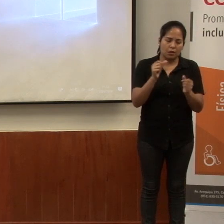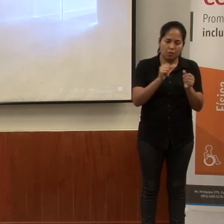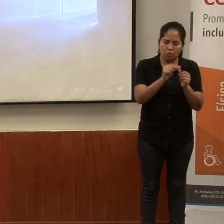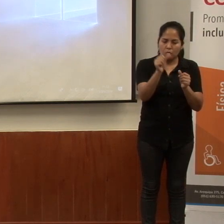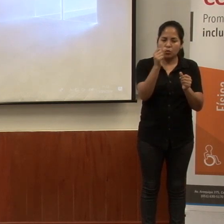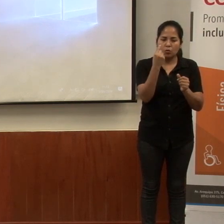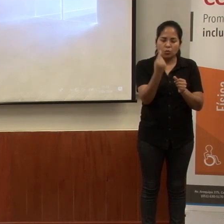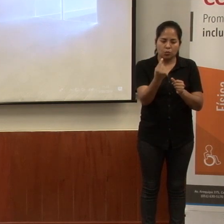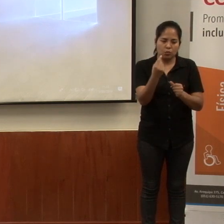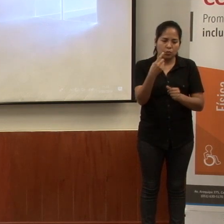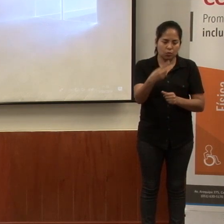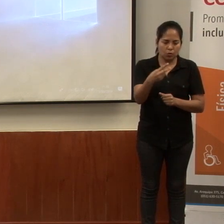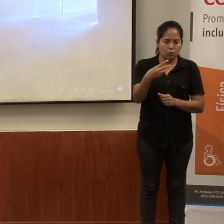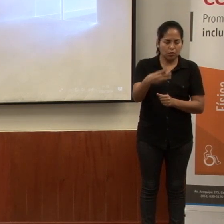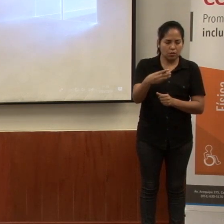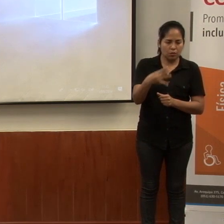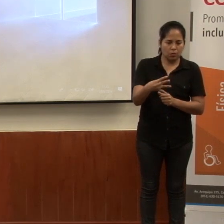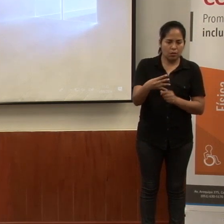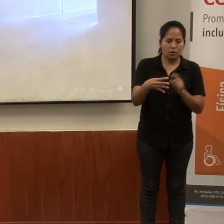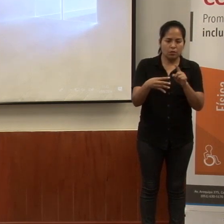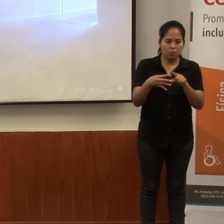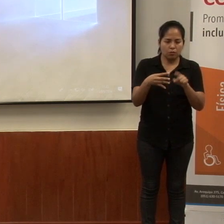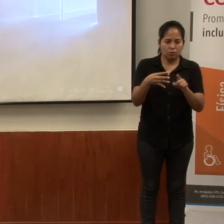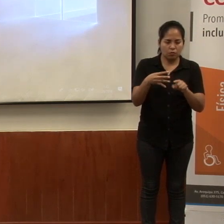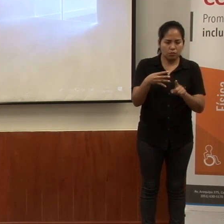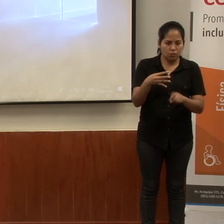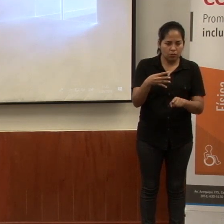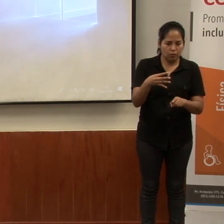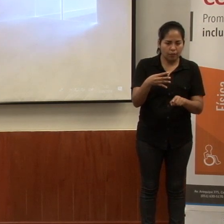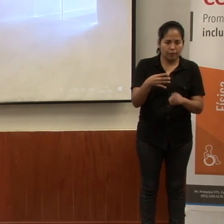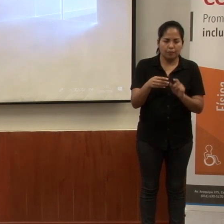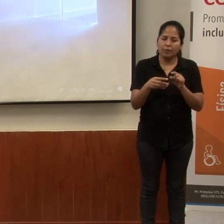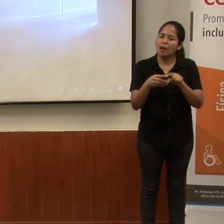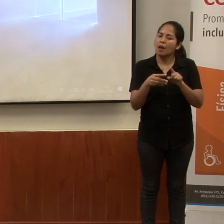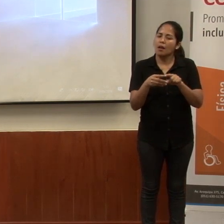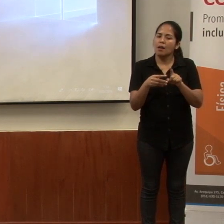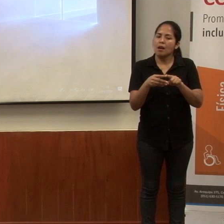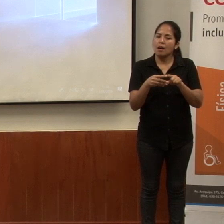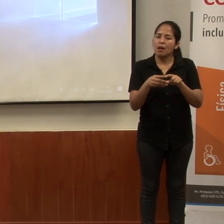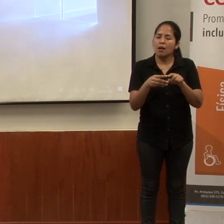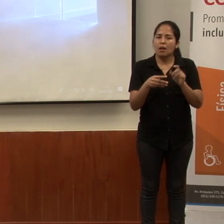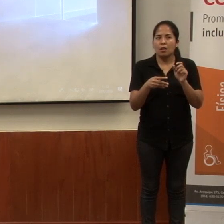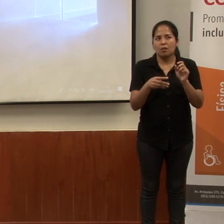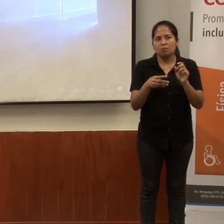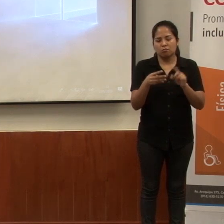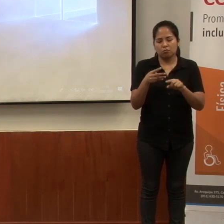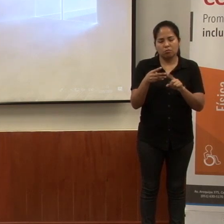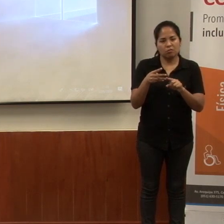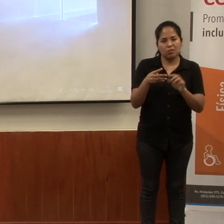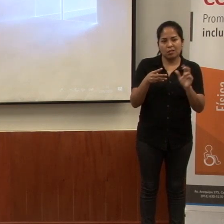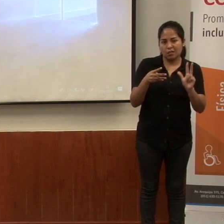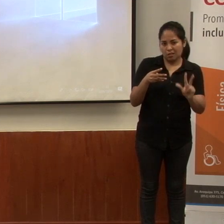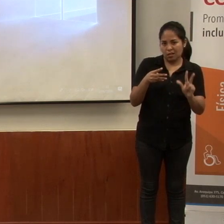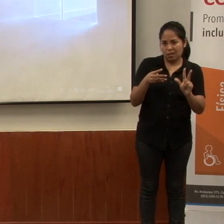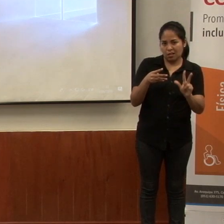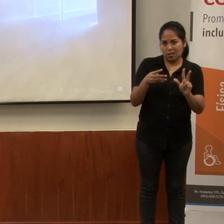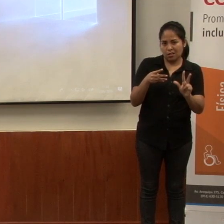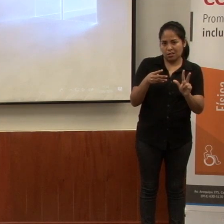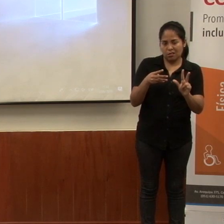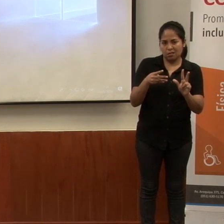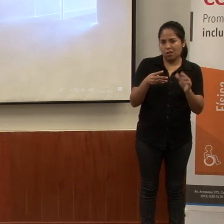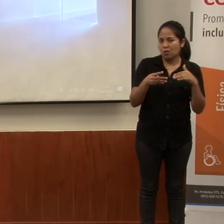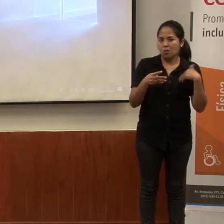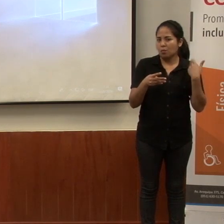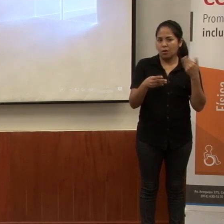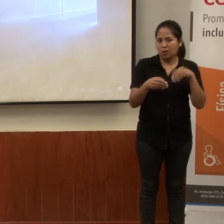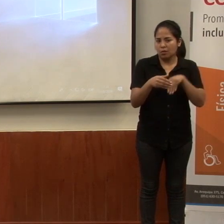4, porque fue mal interpretada. Cada categoría es como diciendo, si yo soy categoría 3, no puedo atender